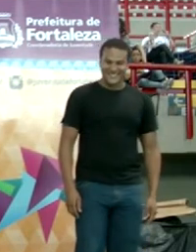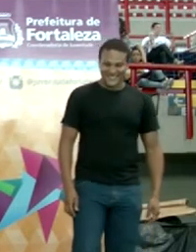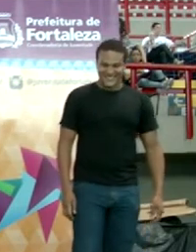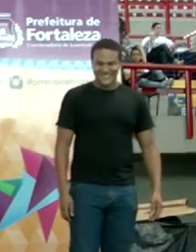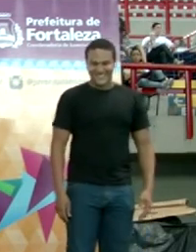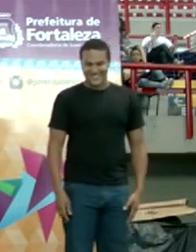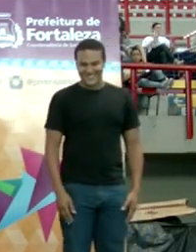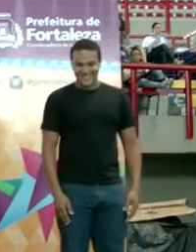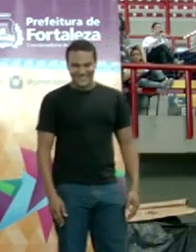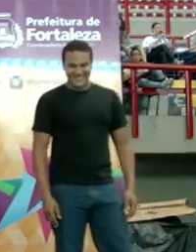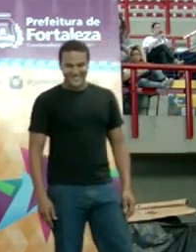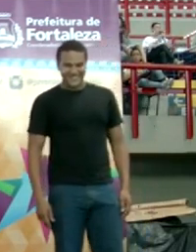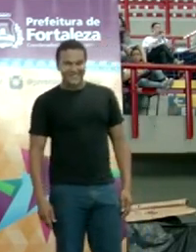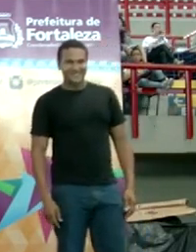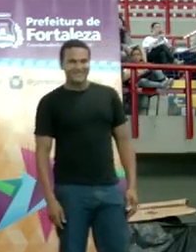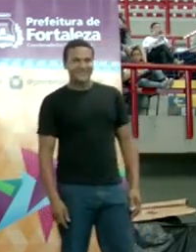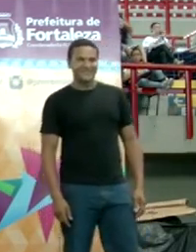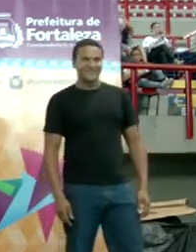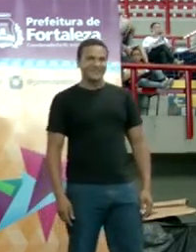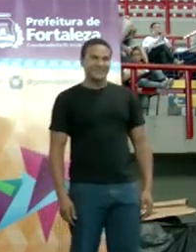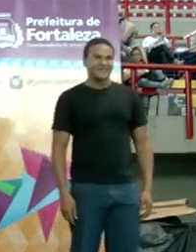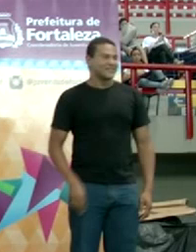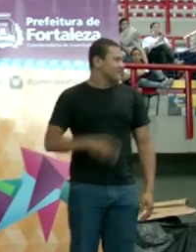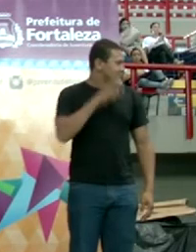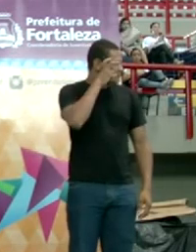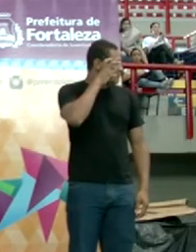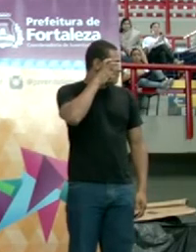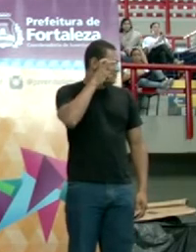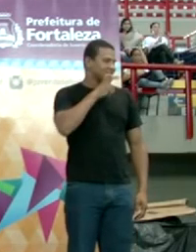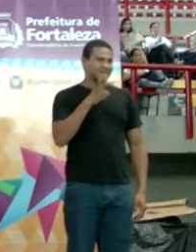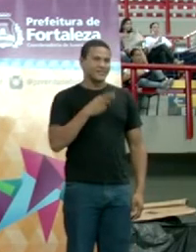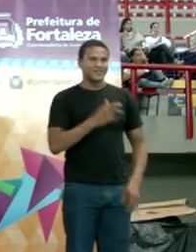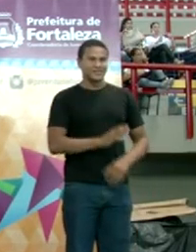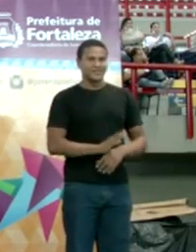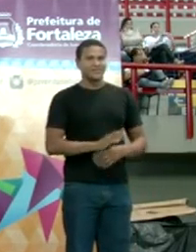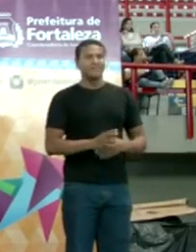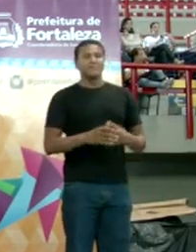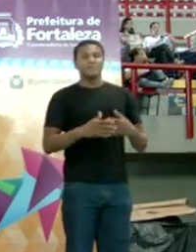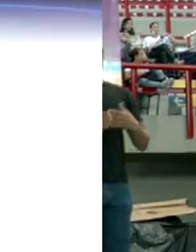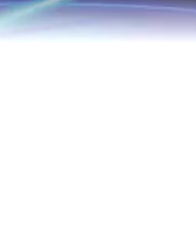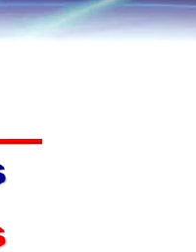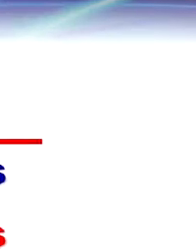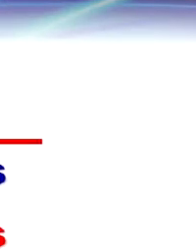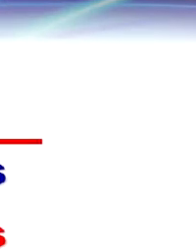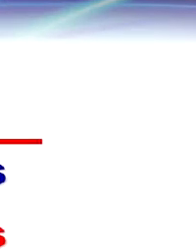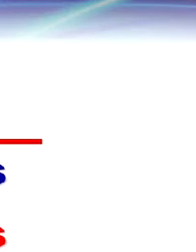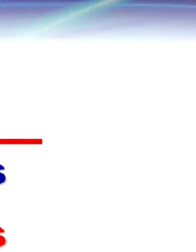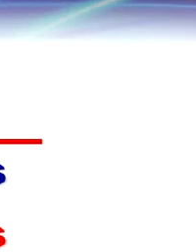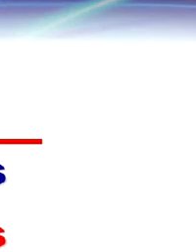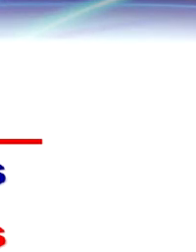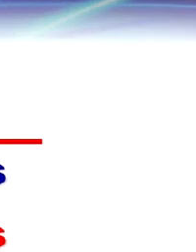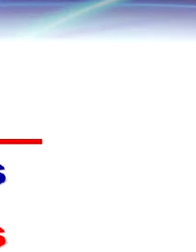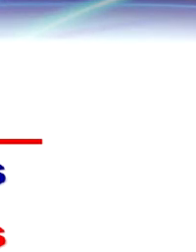Ó, então é o seguinte, ó. Gente, como é que eu faço para somar 8 horas, 25 minutos e